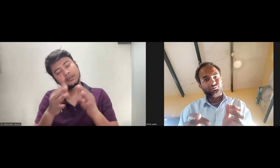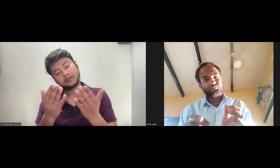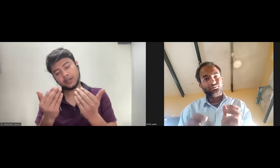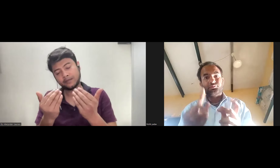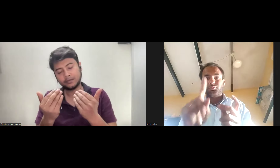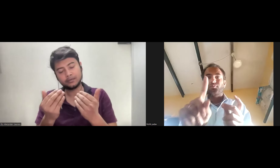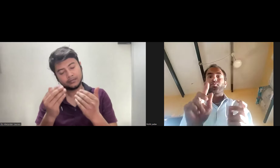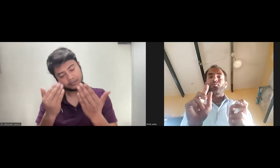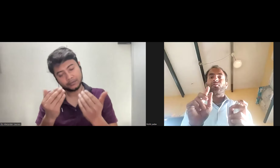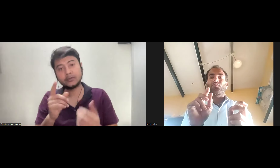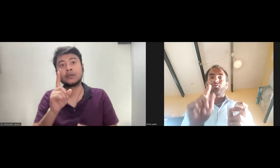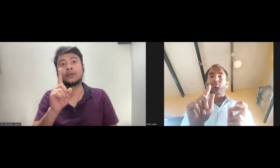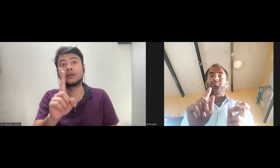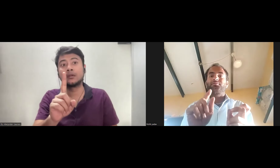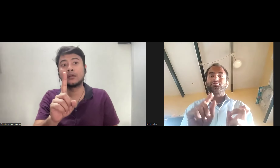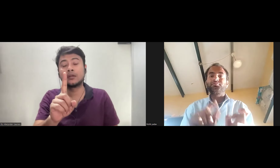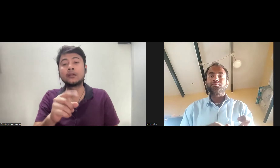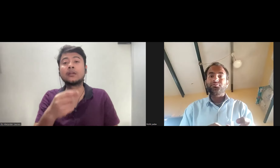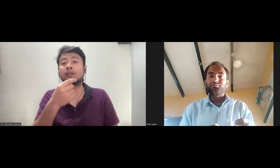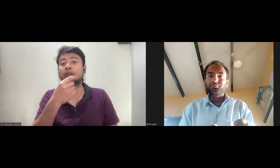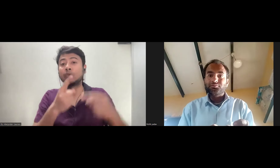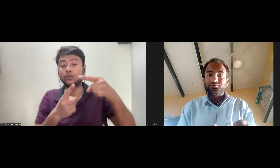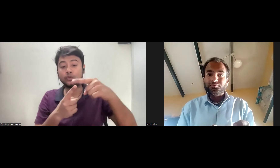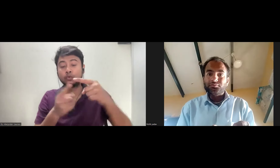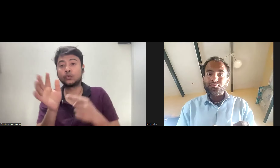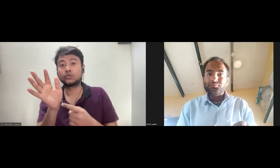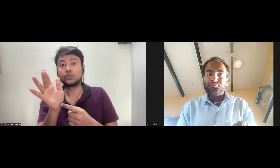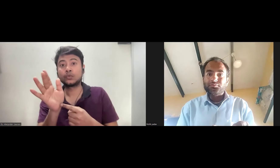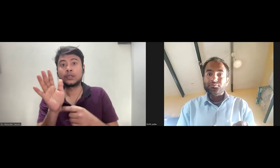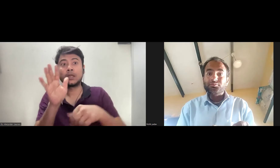offer lamp. I'll tell you in the next class.